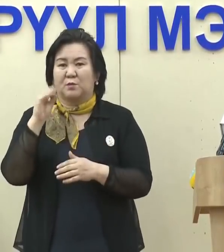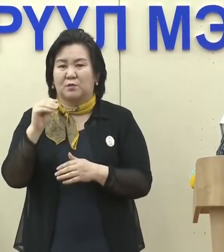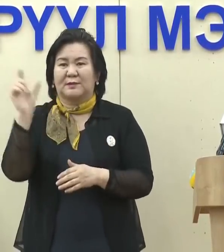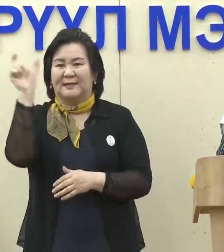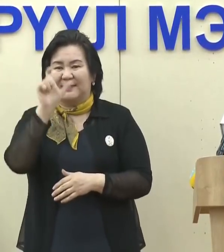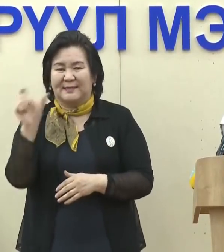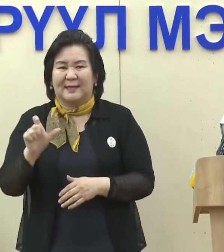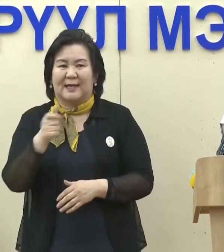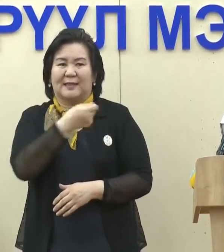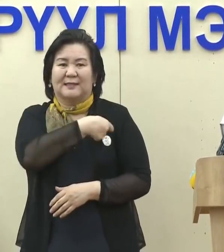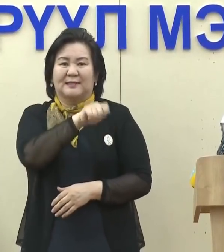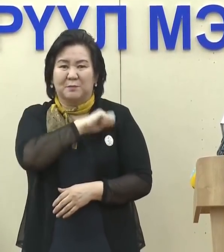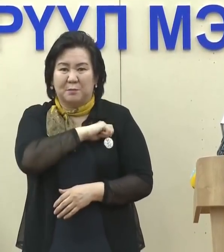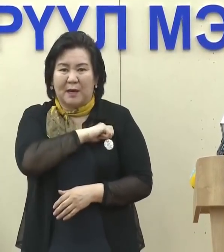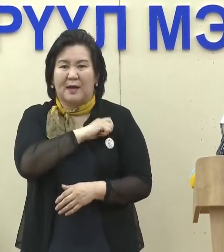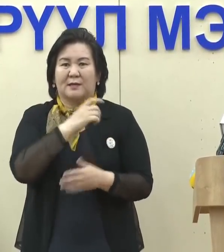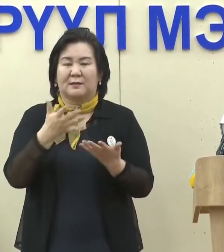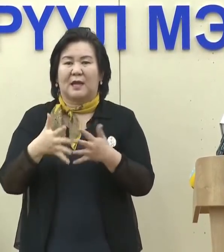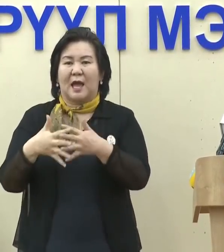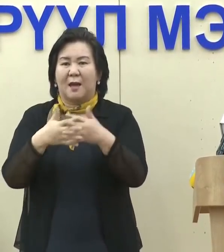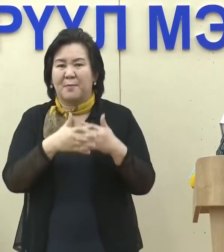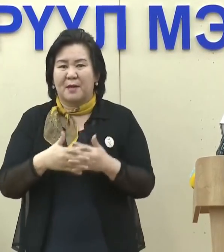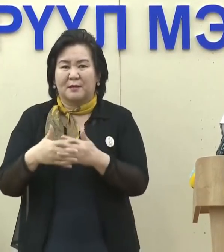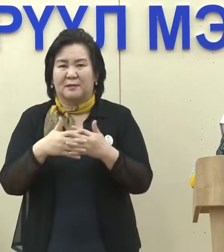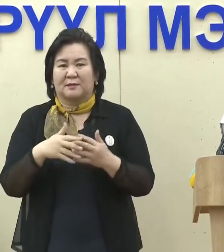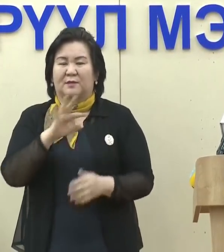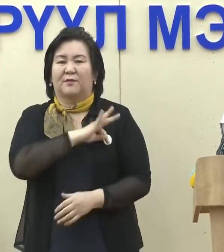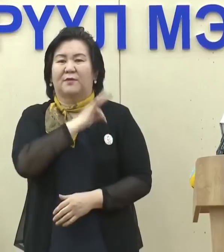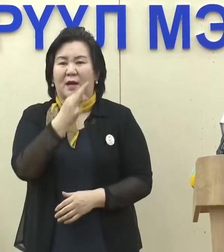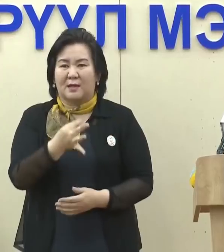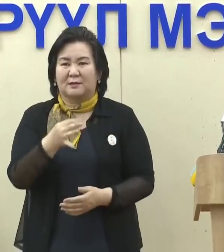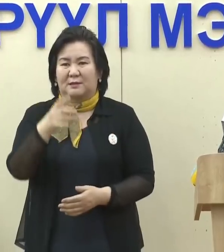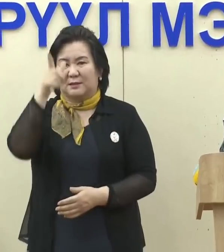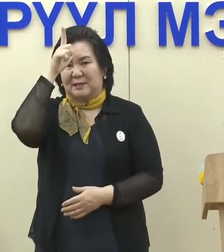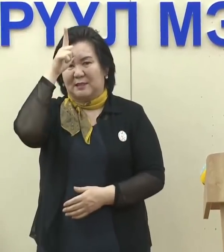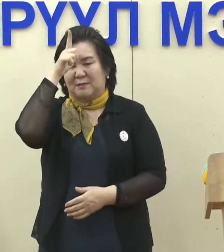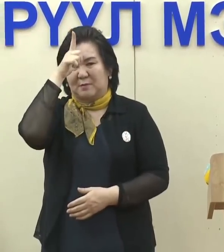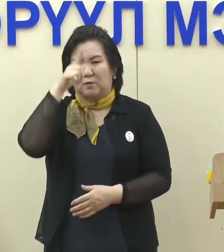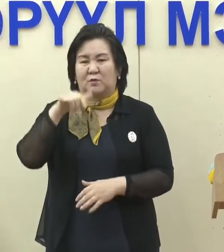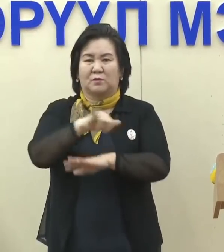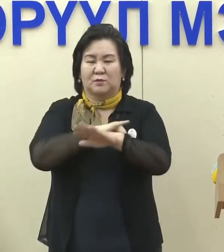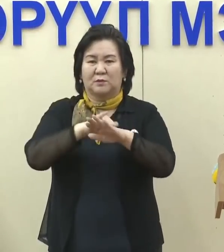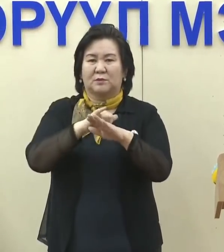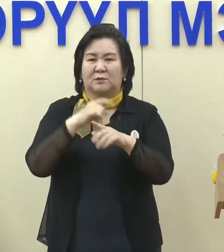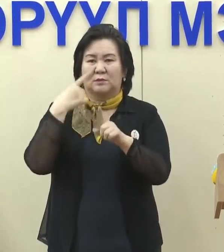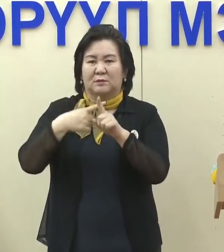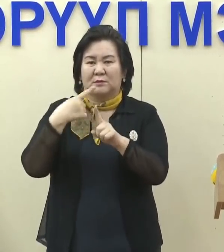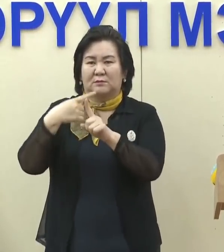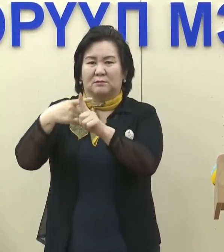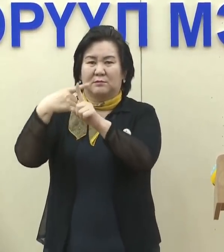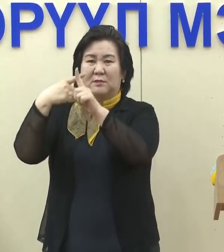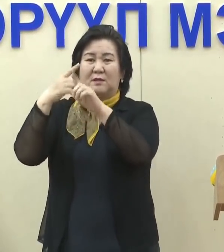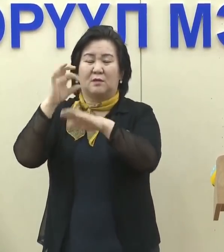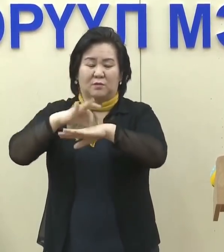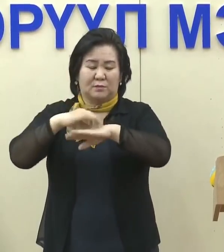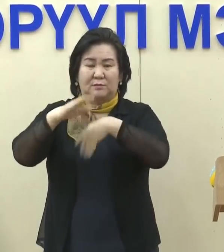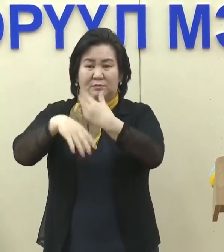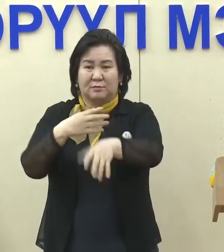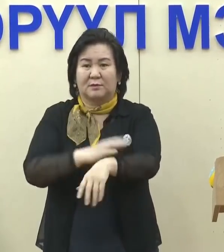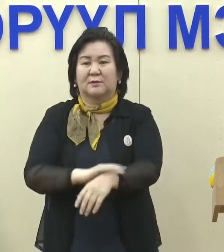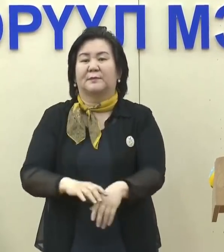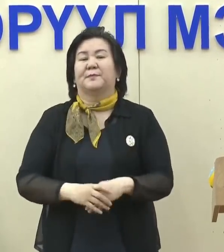Итали, Испани, за Америкийн нэгдсэн улс, Франц, Герман зэрэг одоо орнуудад бол өвчлөл эрчтэй одоо тархаж